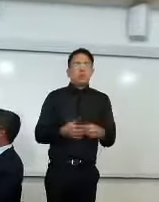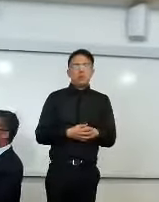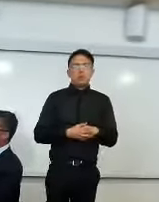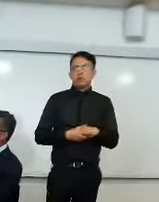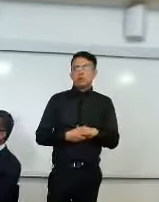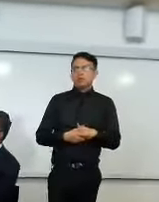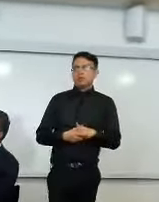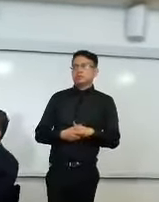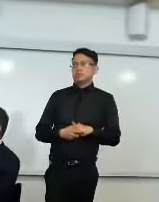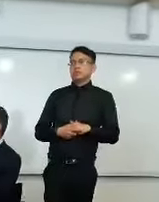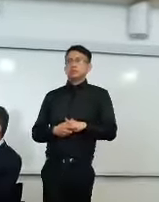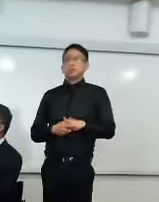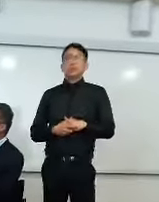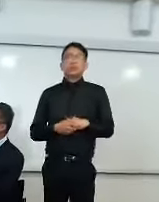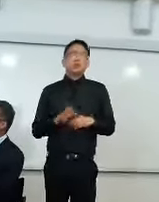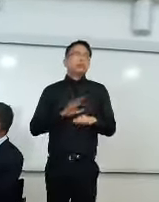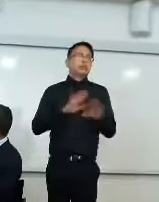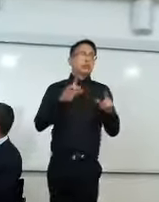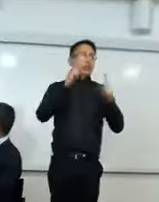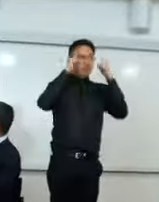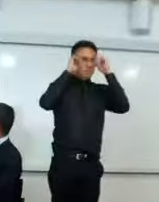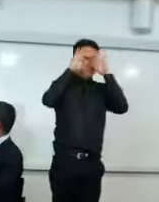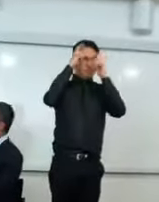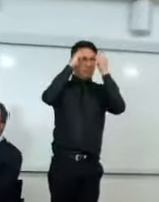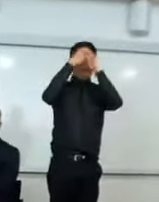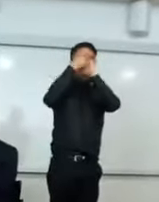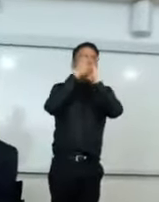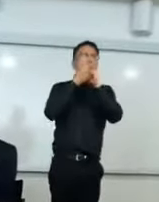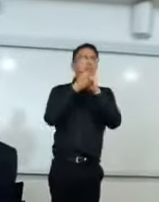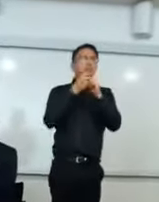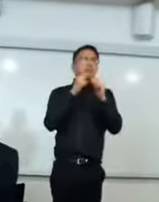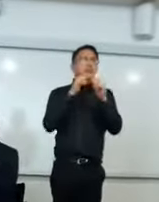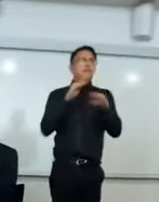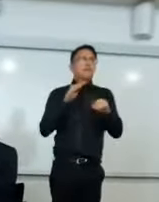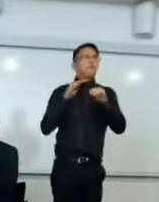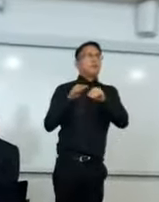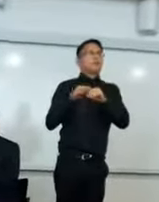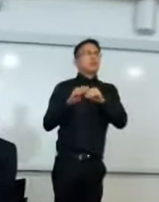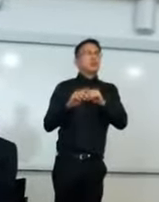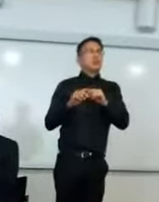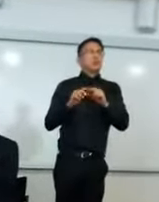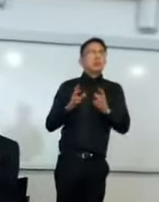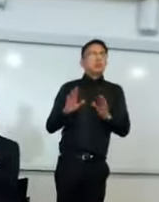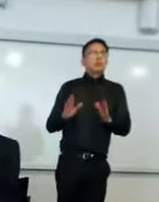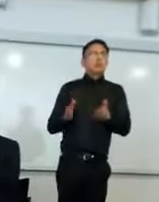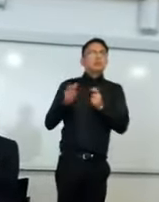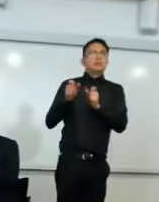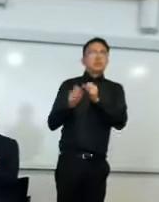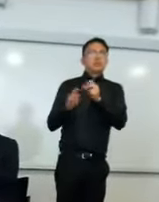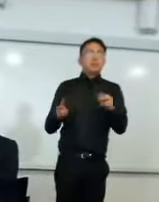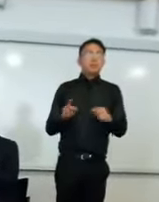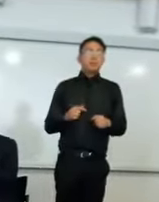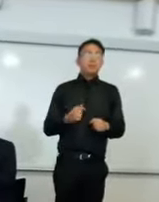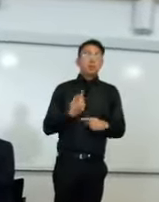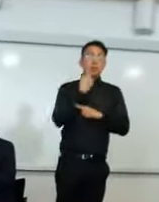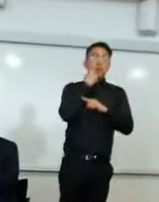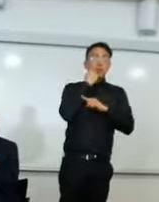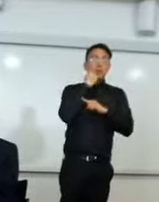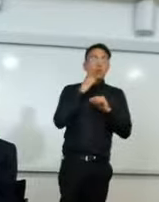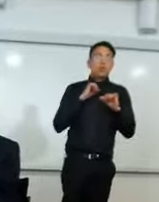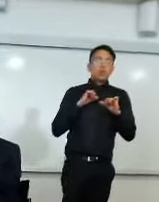discapacidad. Bueno, ya tenemos el reto de los cambios de paradigma, que lo decía también un poco también con la formación y el fortalecimiento del talento. Y también, ojo, cómo nos